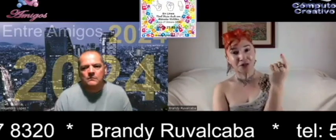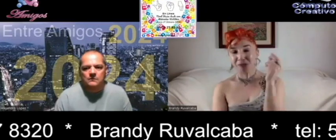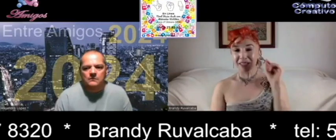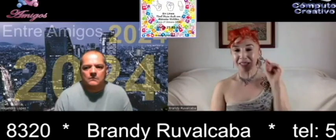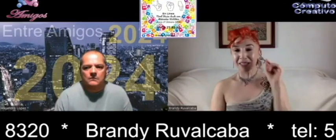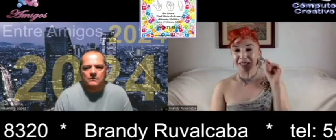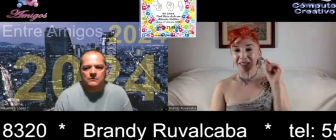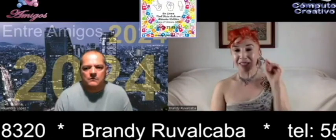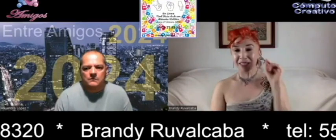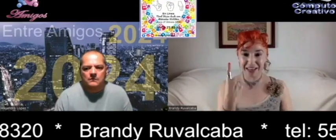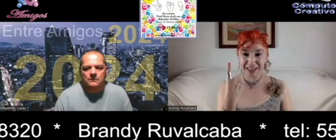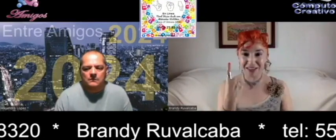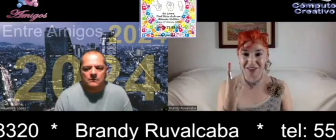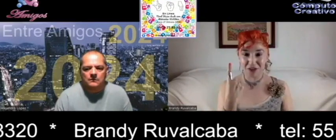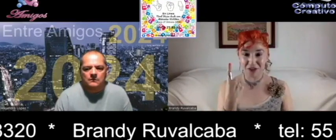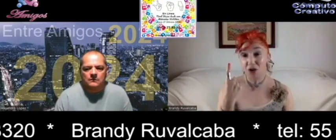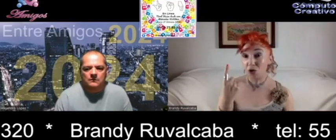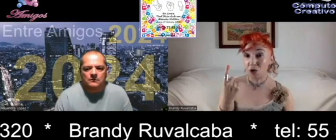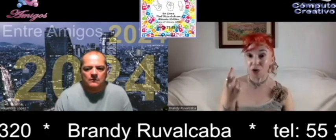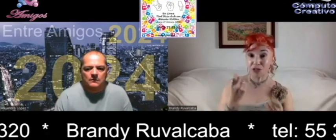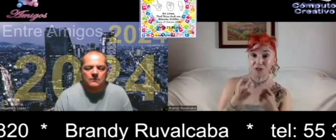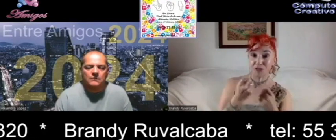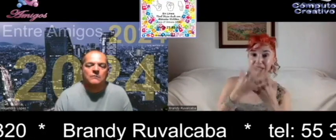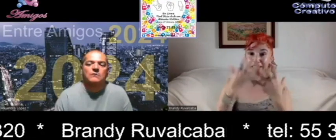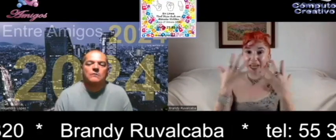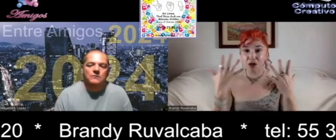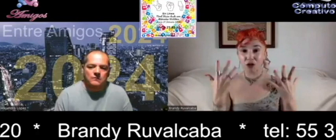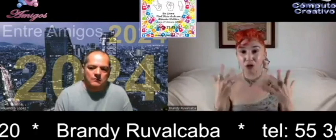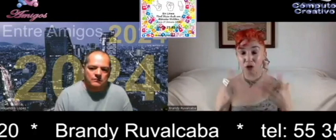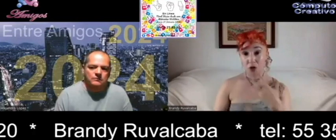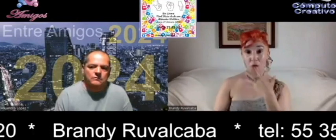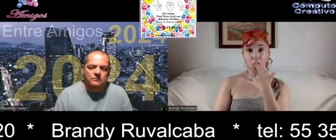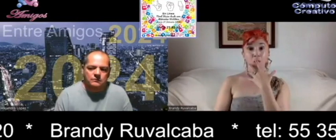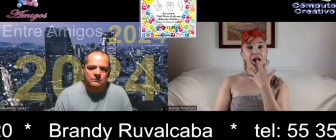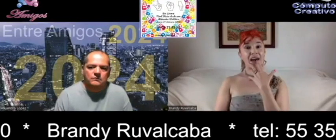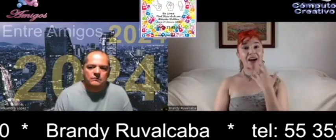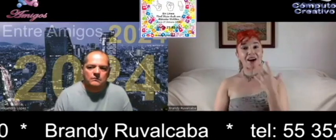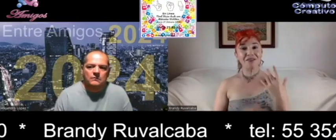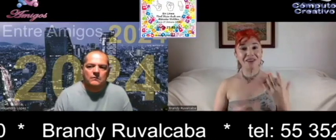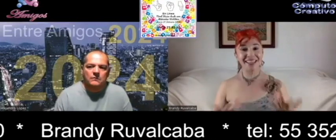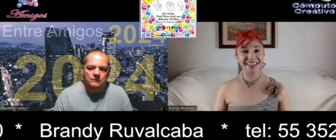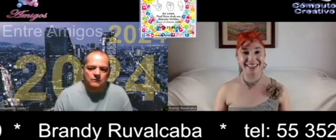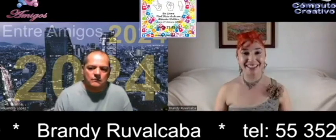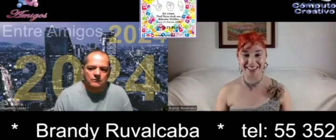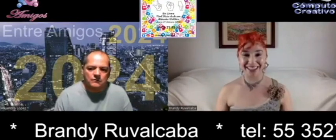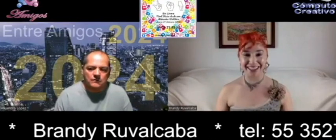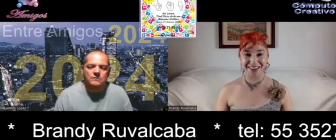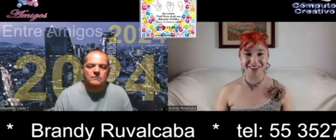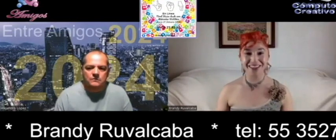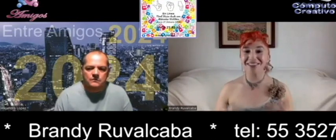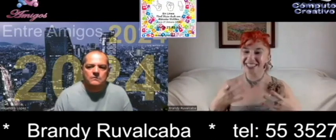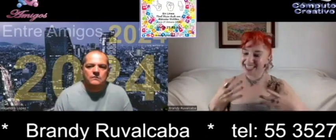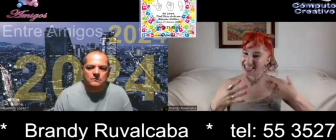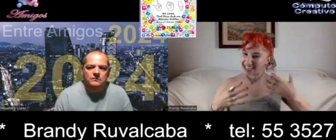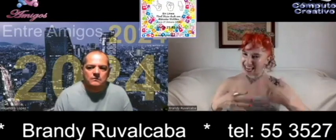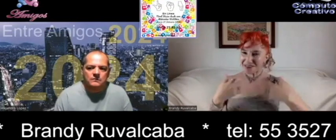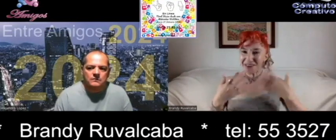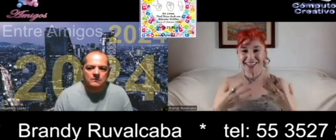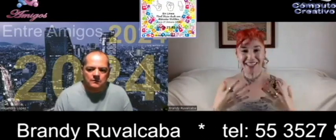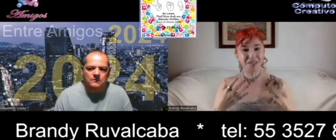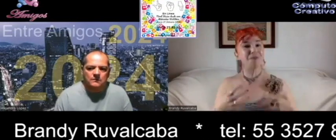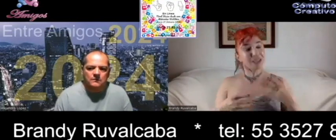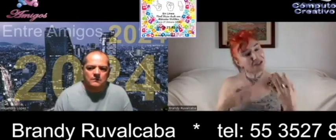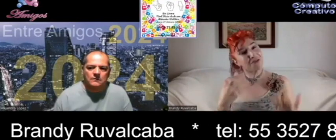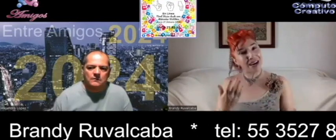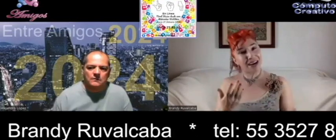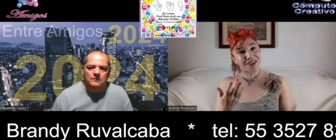curioso, yo pensé que había una sola forma de hacer esto. No, resulta que hay 8. ¡Wow! ¡Qué interesante! ¿No? Entonces, la lengua de